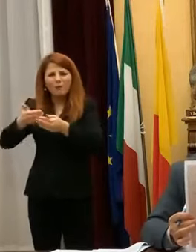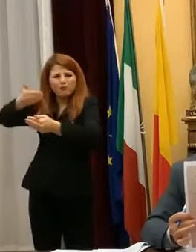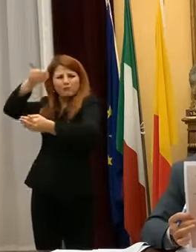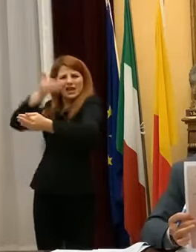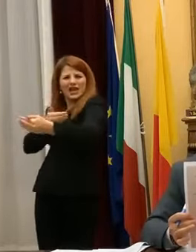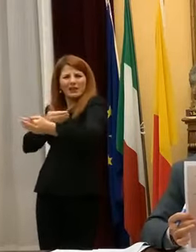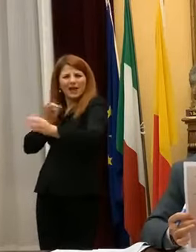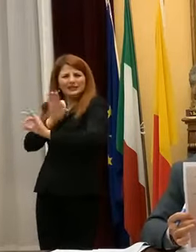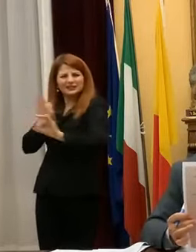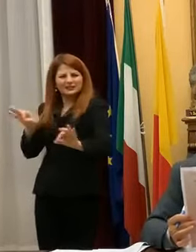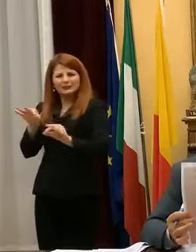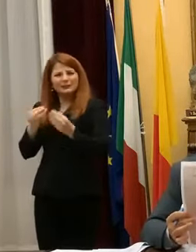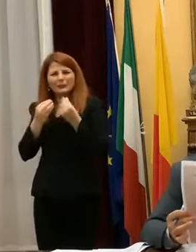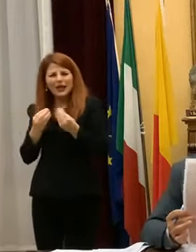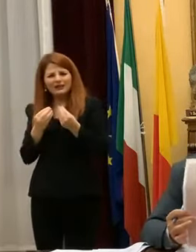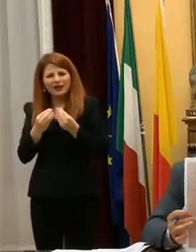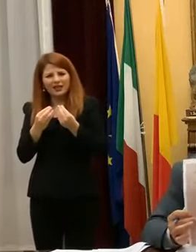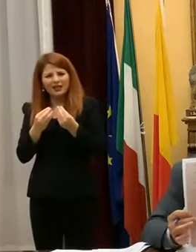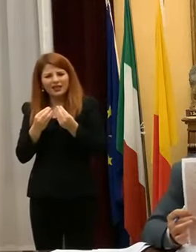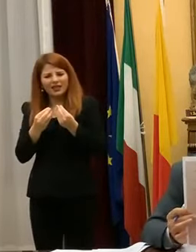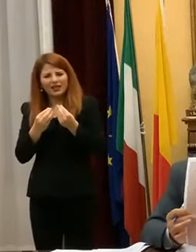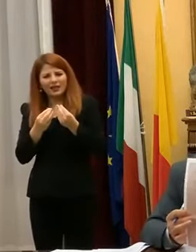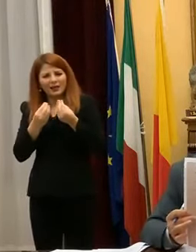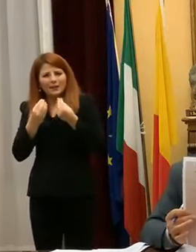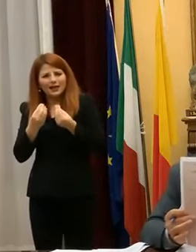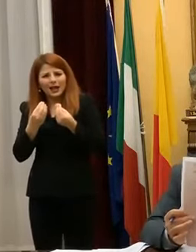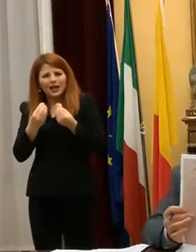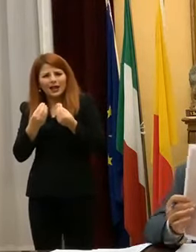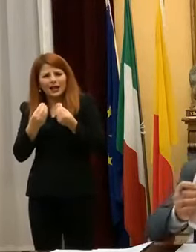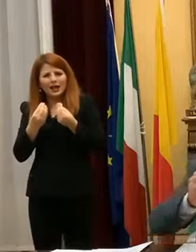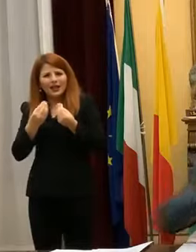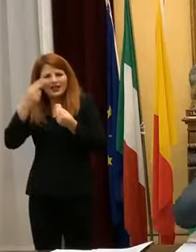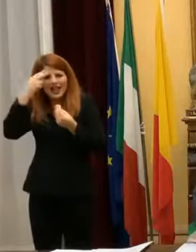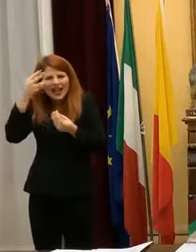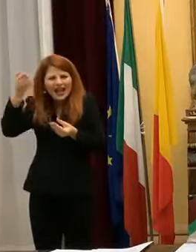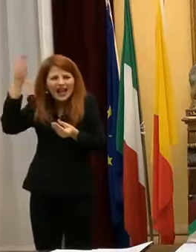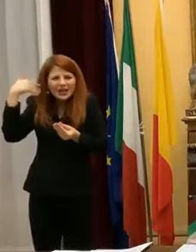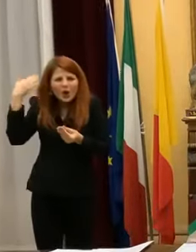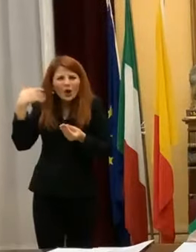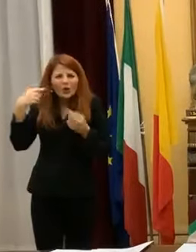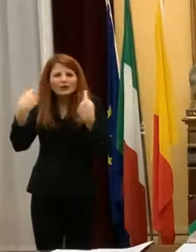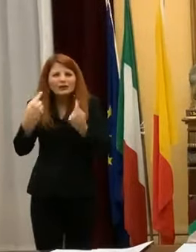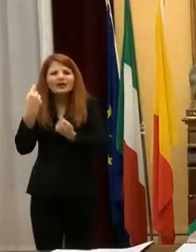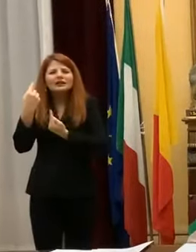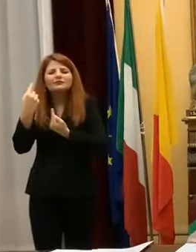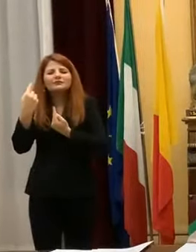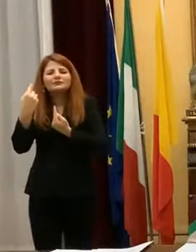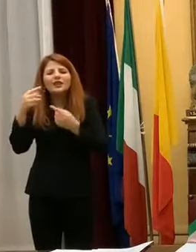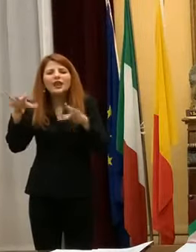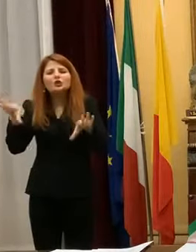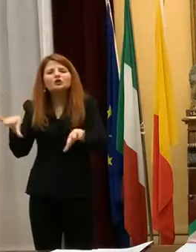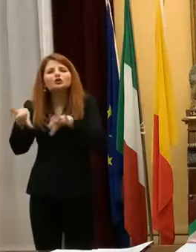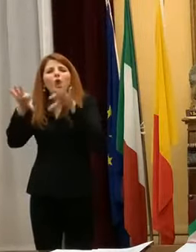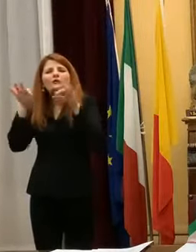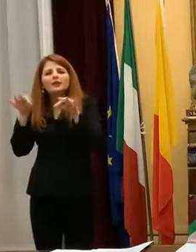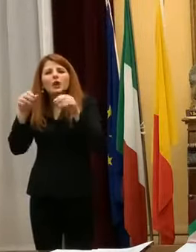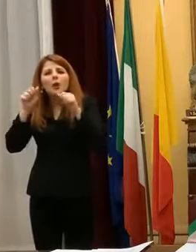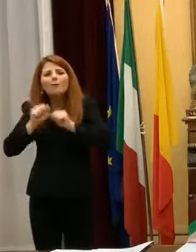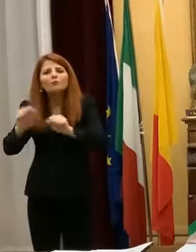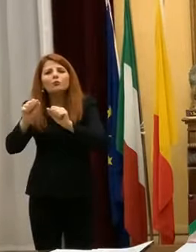sue omissioni? L'istituto della sospensione è disciplinato dalla stessa legge